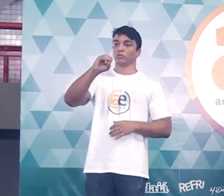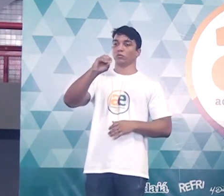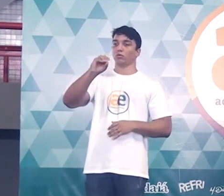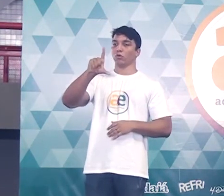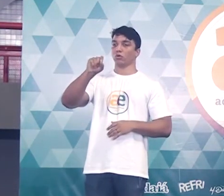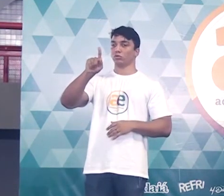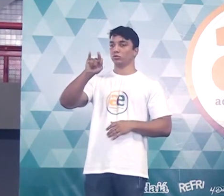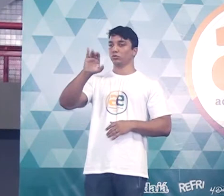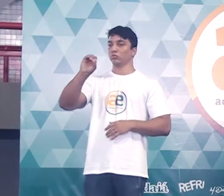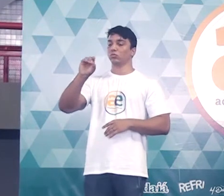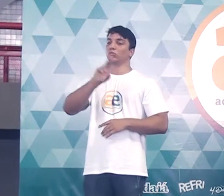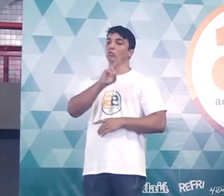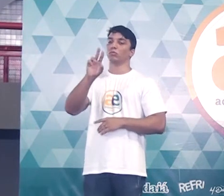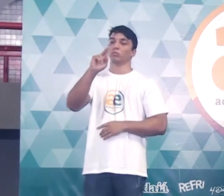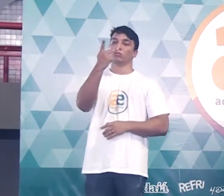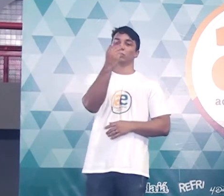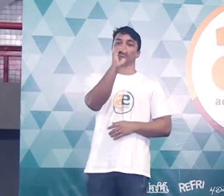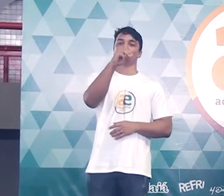O controle